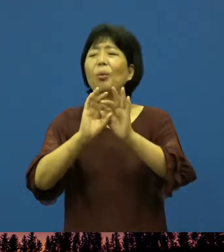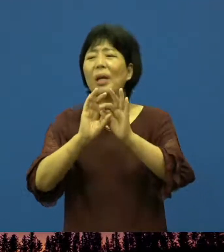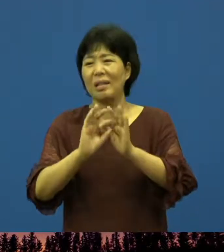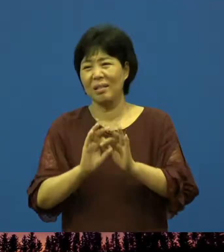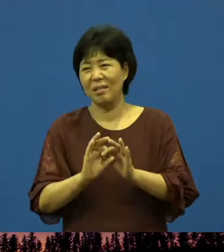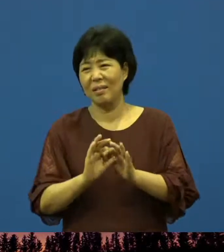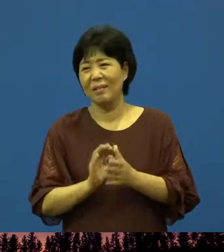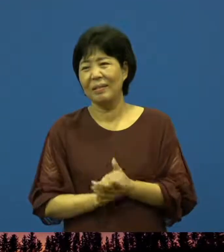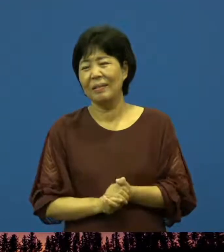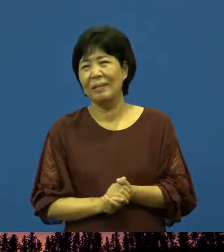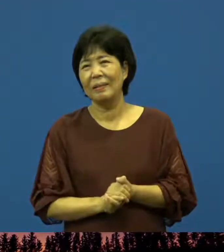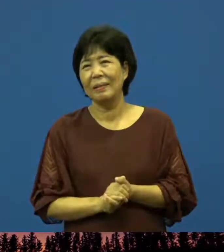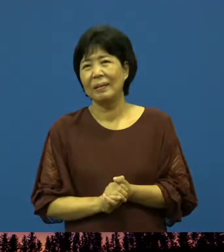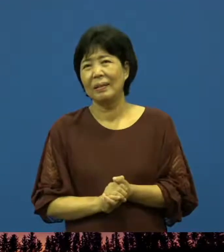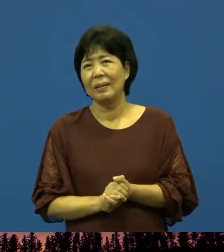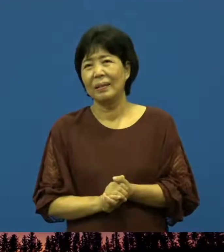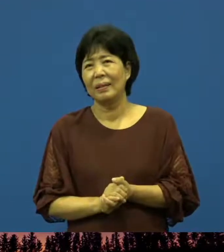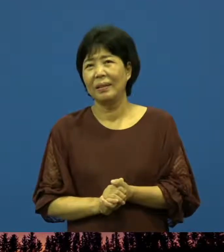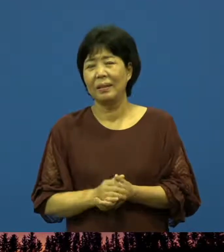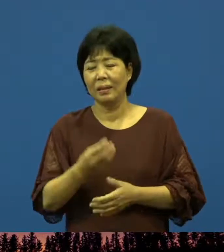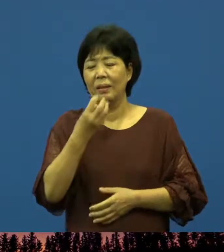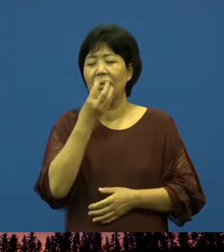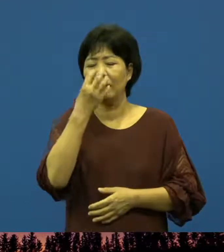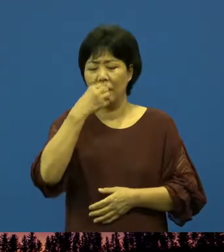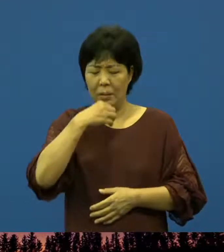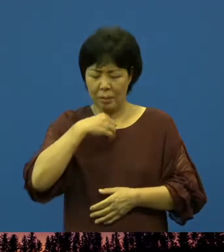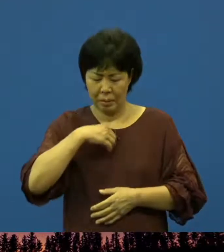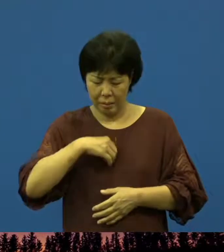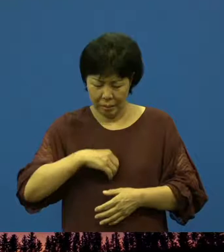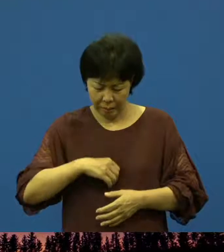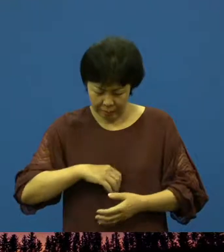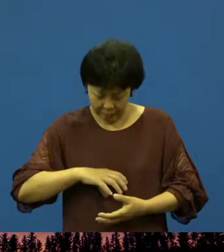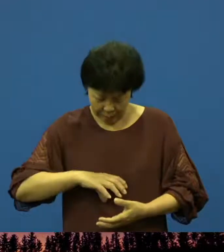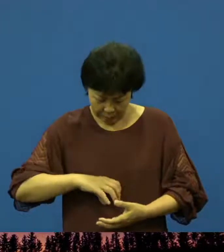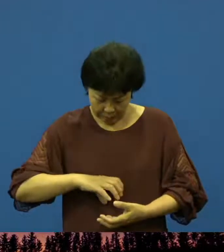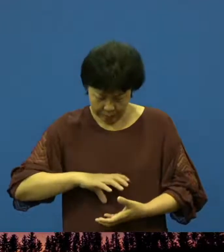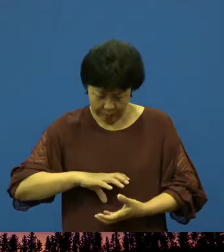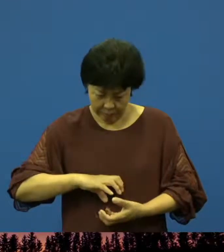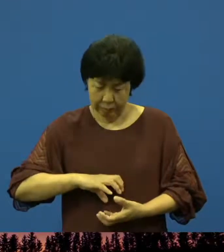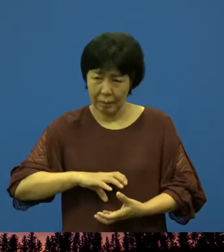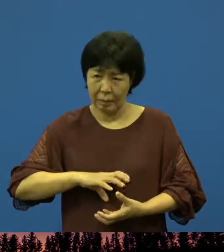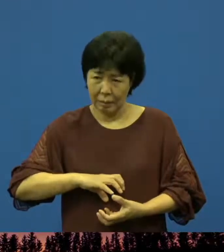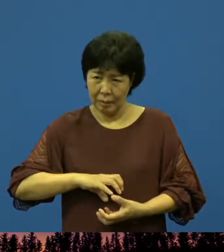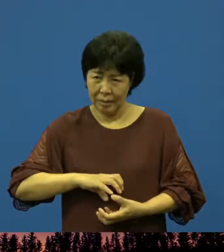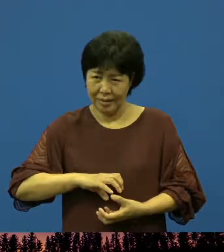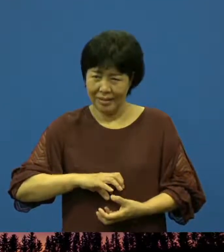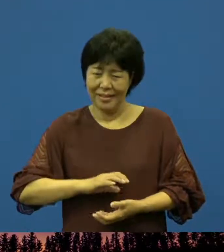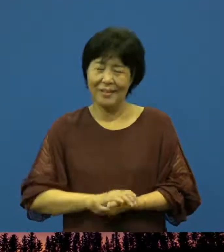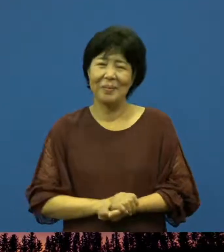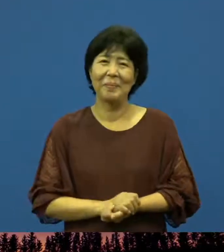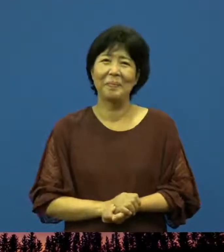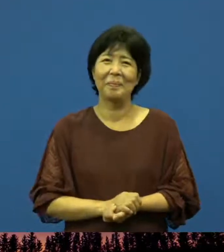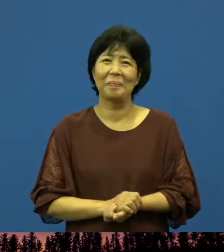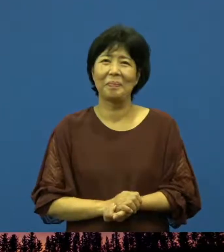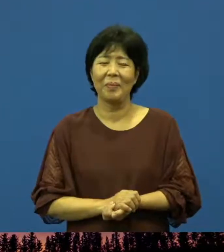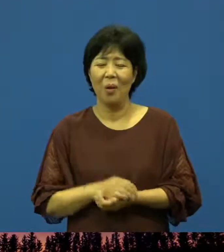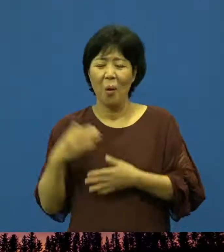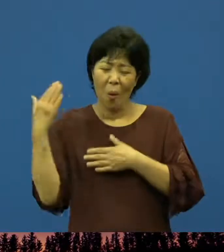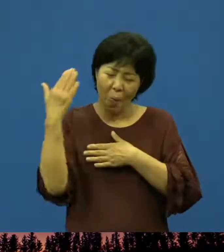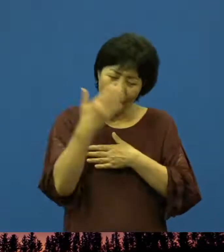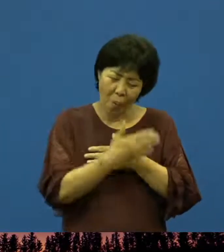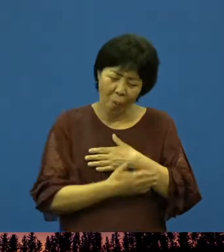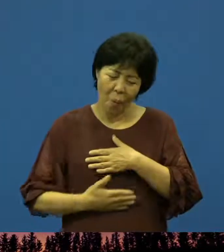넘기고 위에서 그것을 받아들이고 위가 소화작용을 하면서 분해를 시키고 그것을